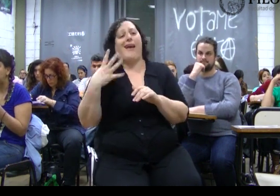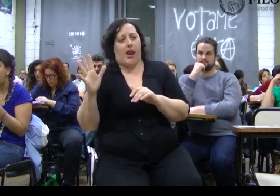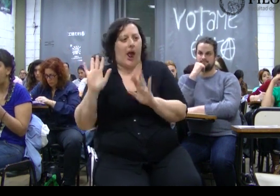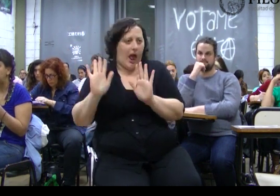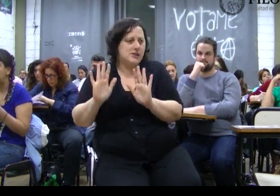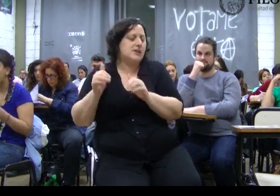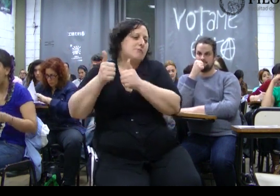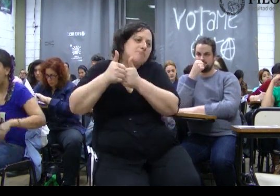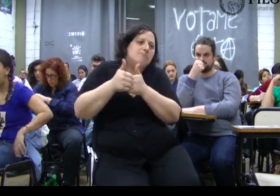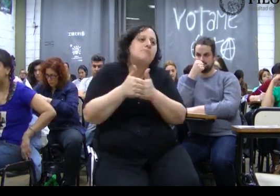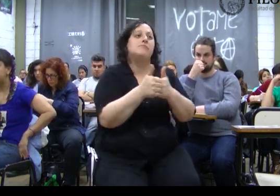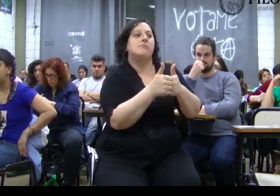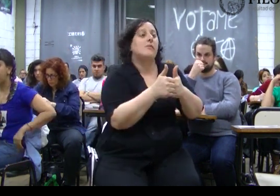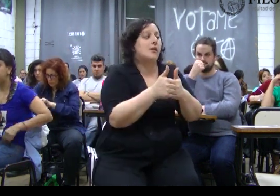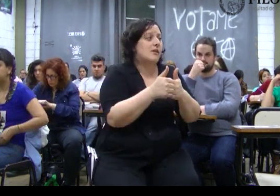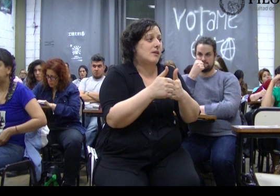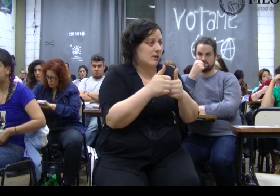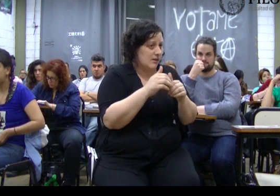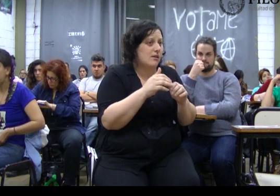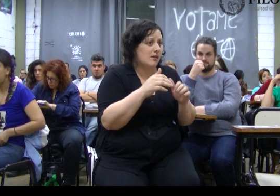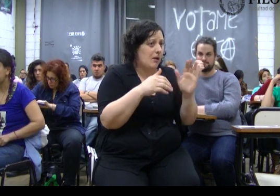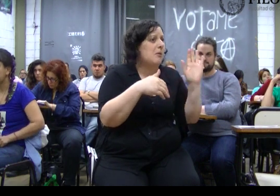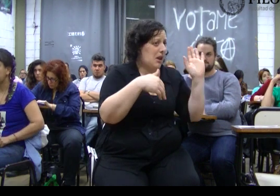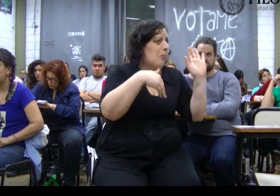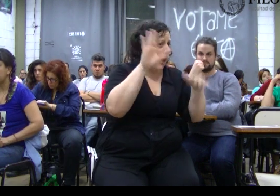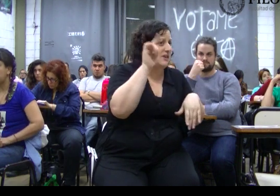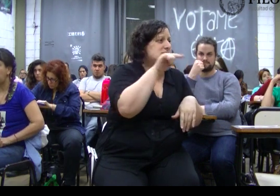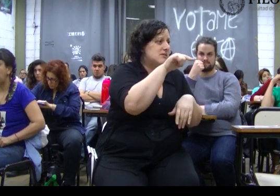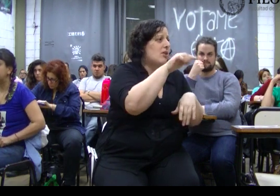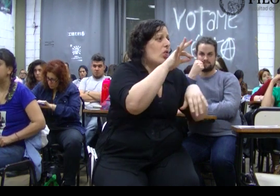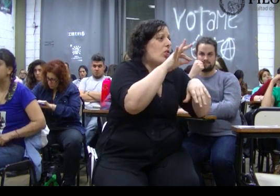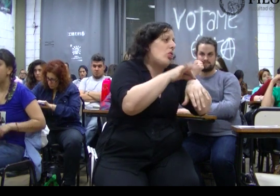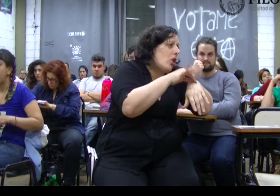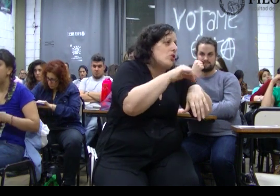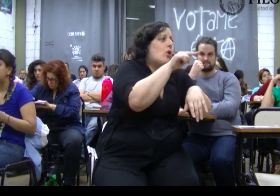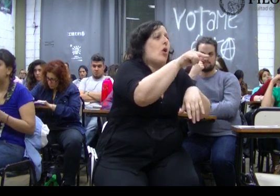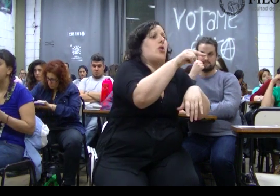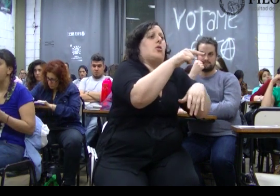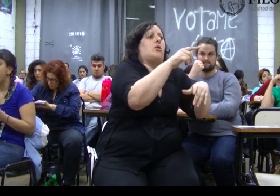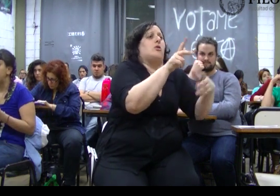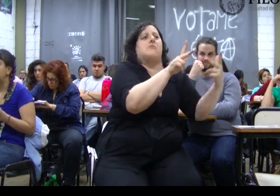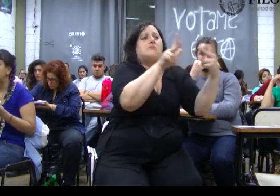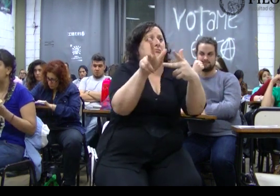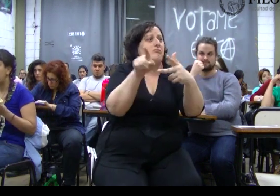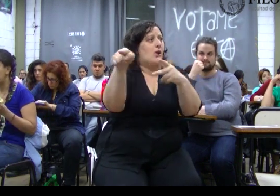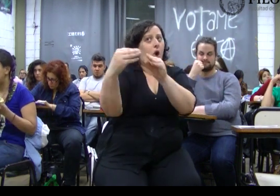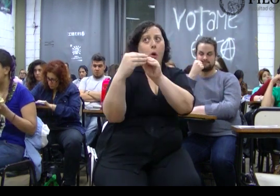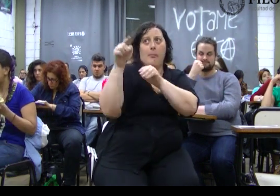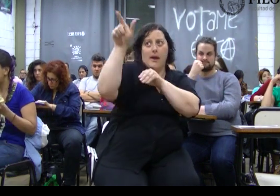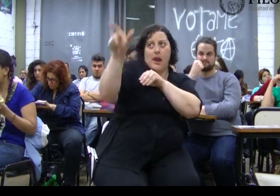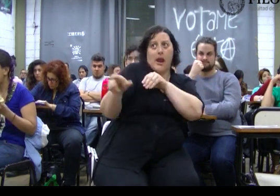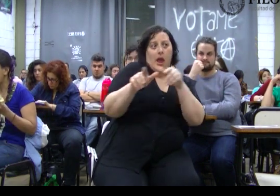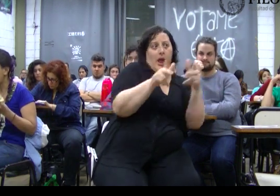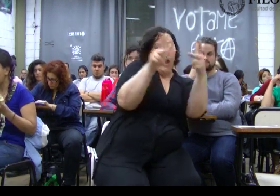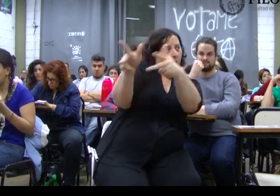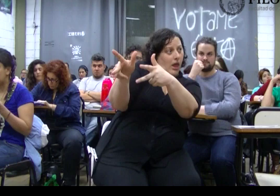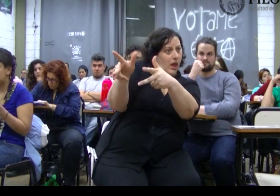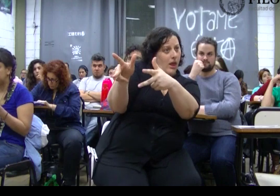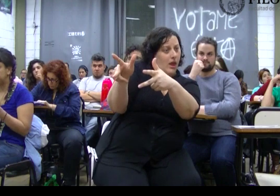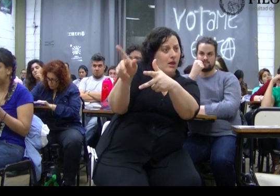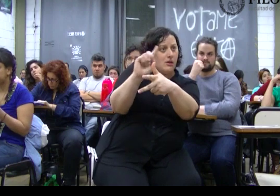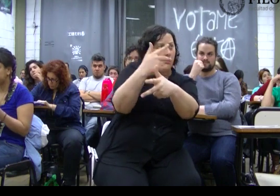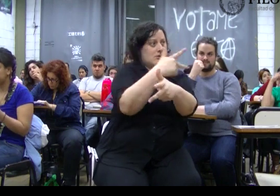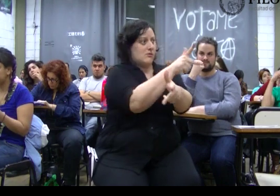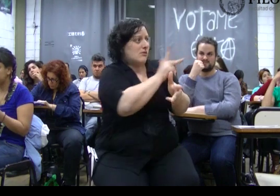el profesional o la profesional de la salud termina hablando con la persona que nos acompaña, ¿no? Entonces, pasar esa